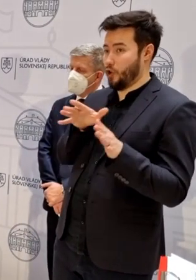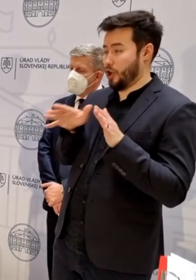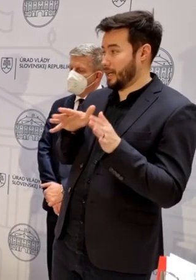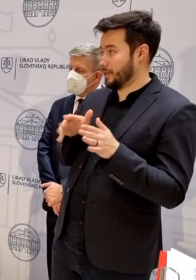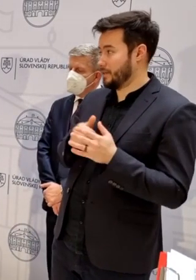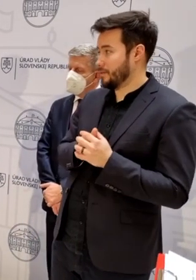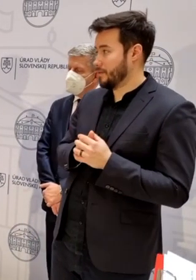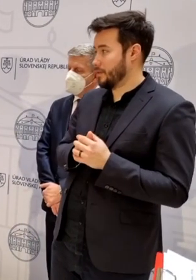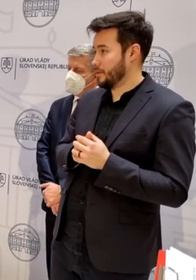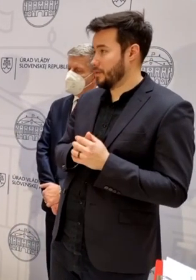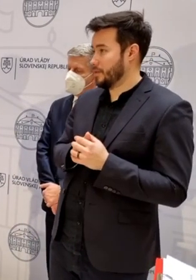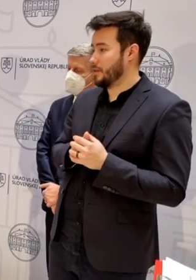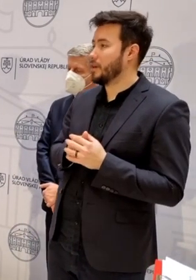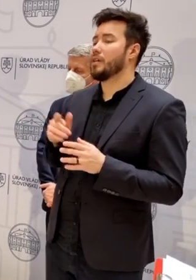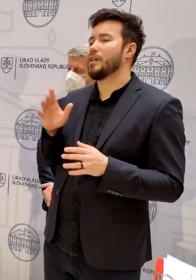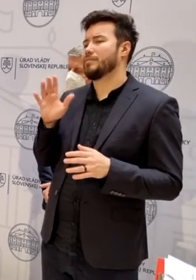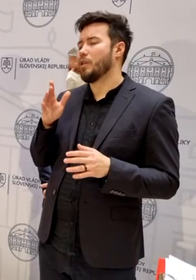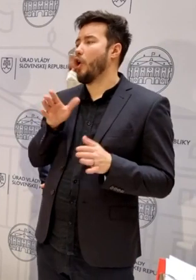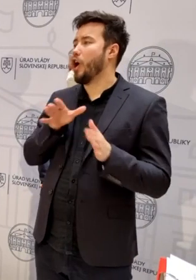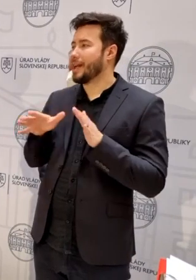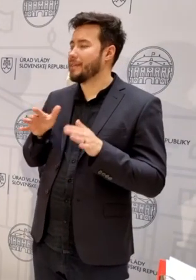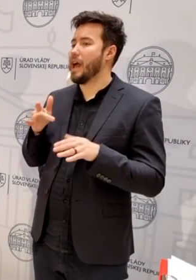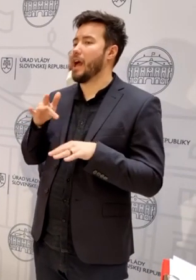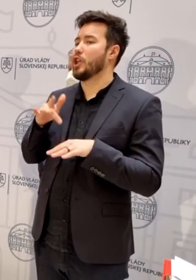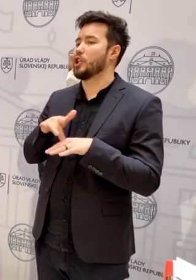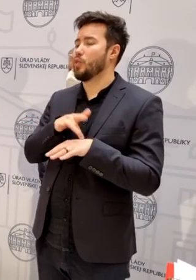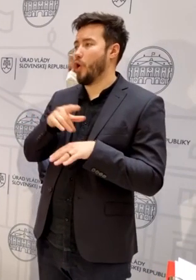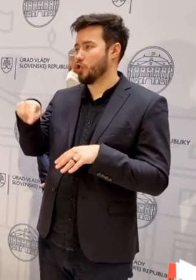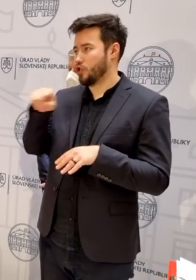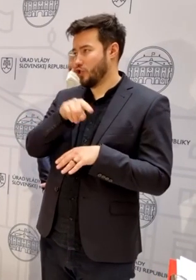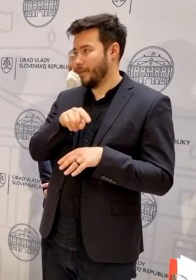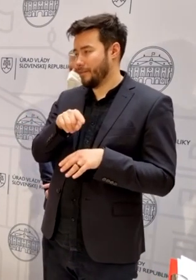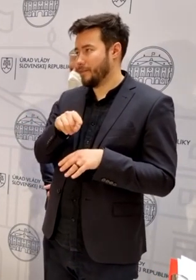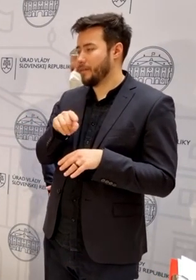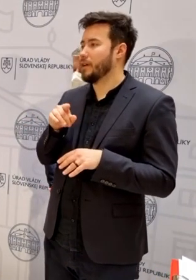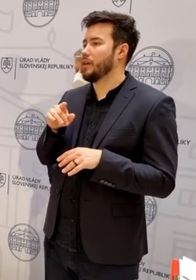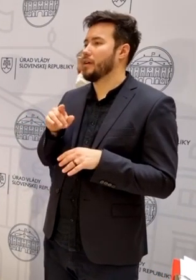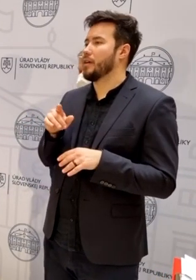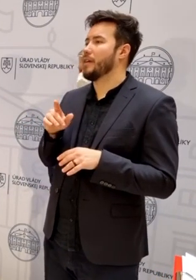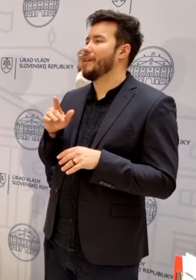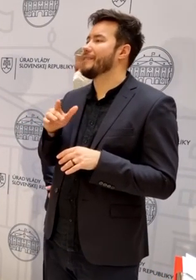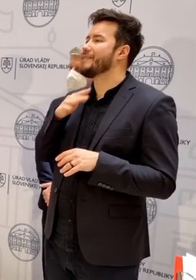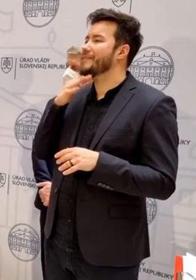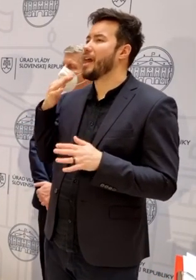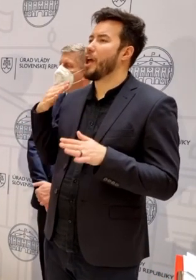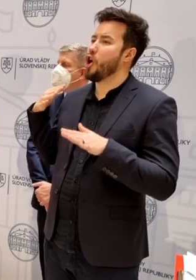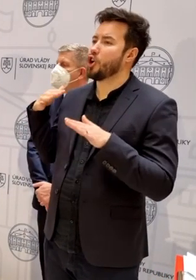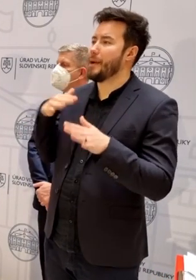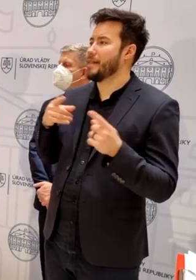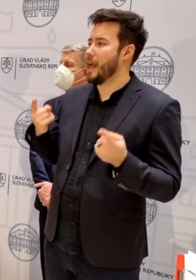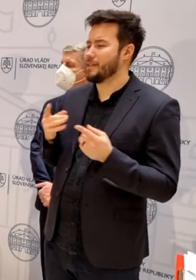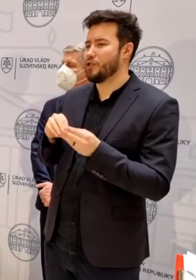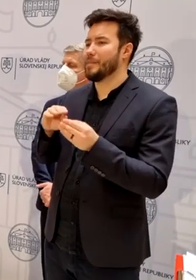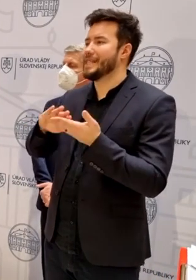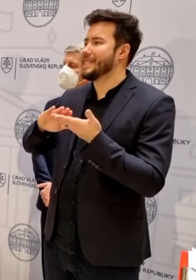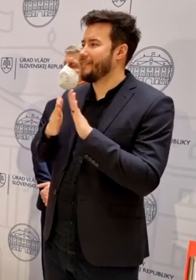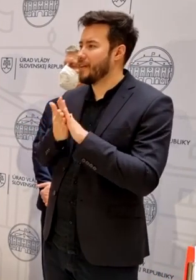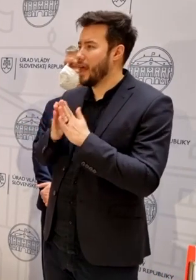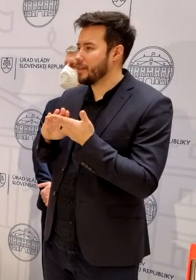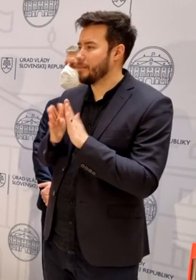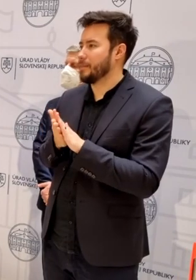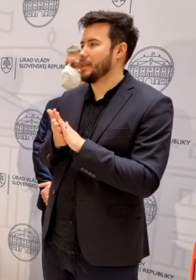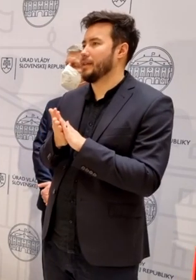Cieľ je ochrana tých jednotlivých osôb ako takých, aby napríklad veľké hromadné podujatie svadby,